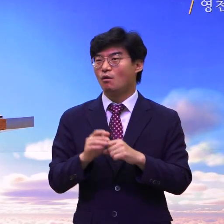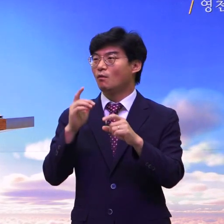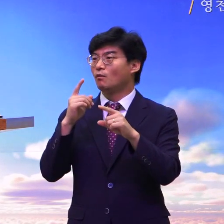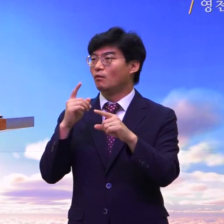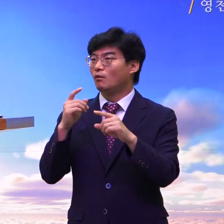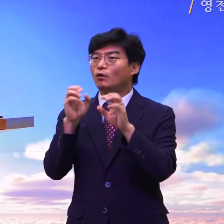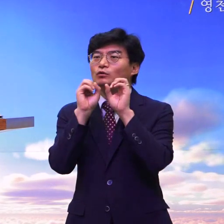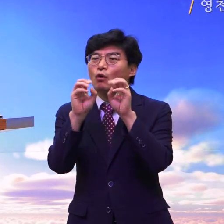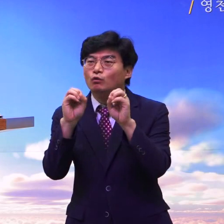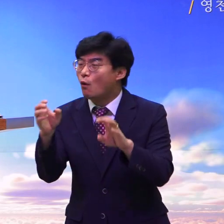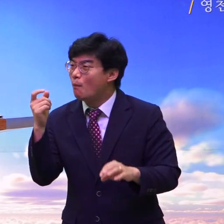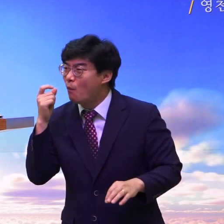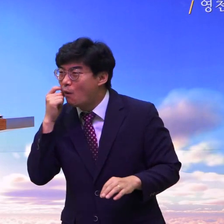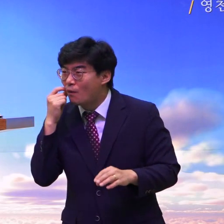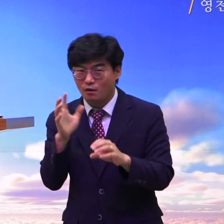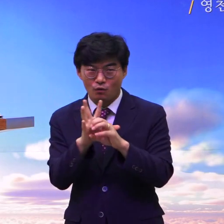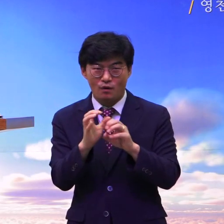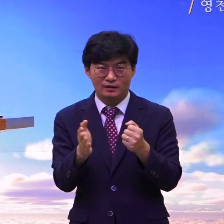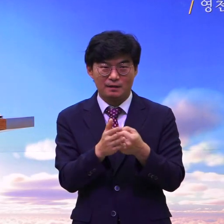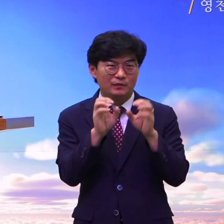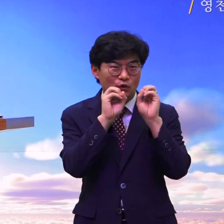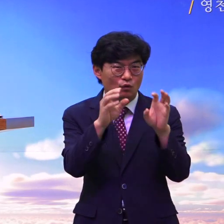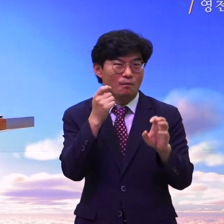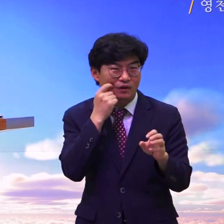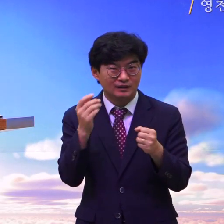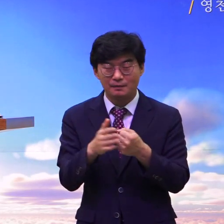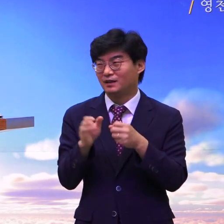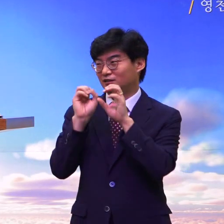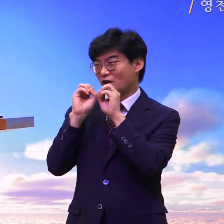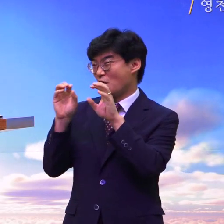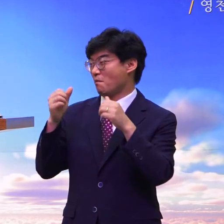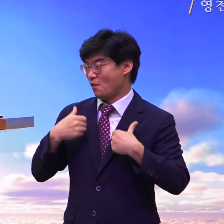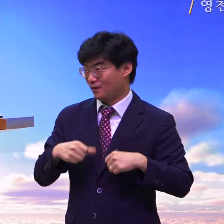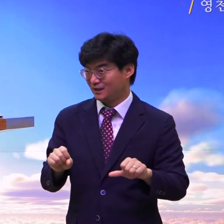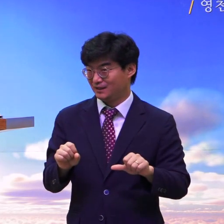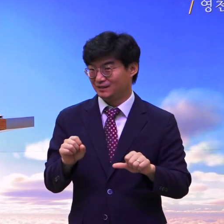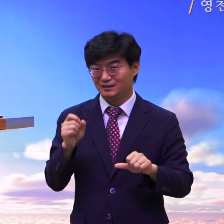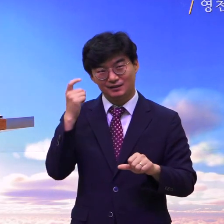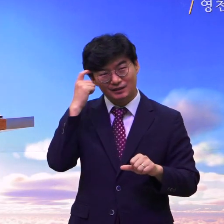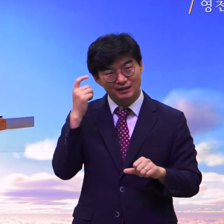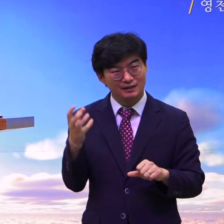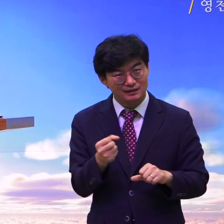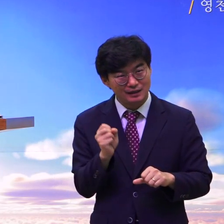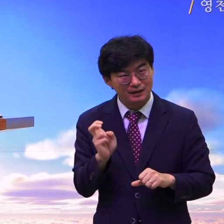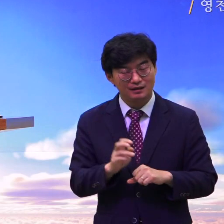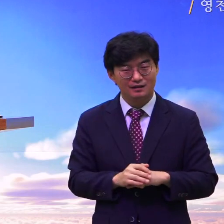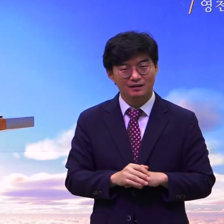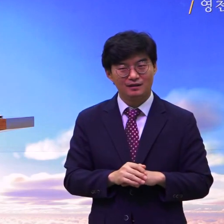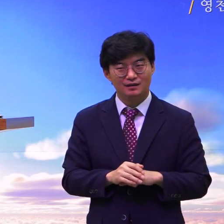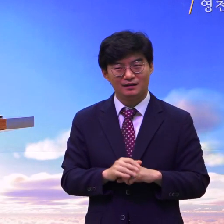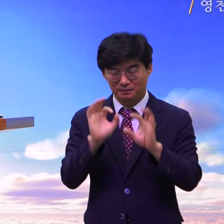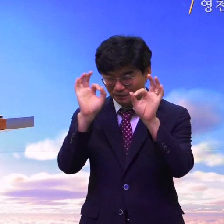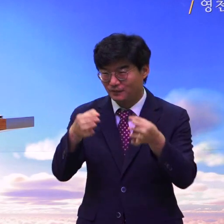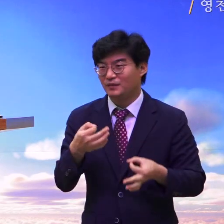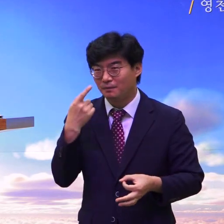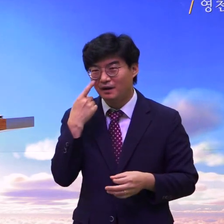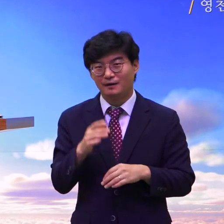없고 비대면이기 때문에 정말 위기다 라고 말합니다. 여러분 정말 그렇습니까?